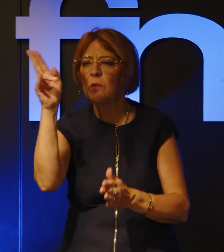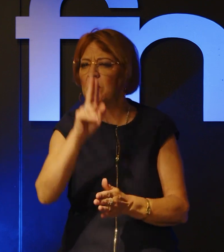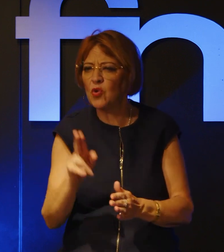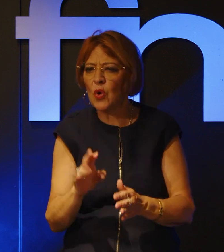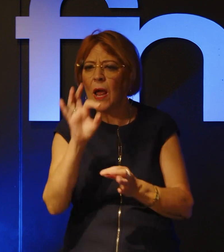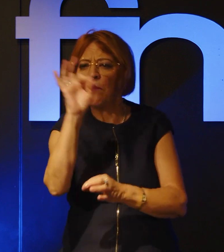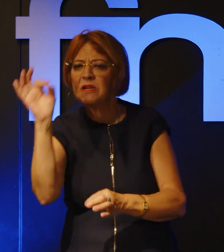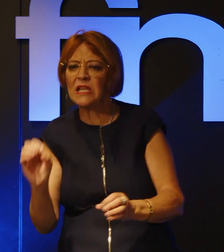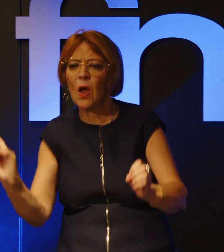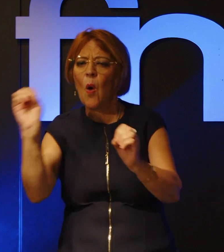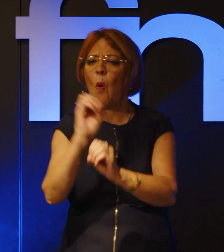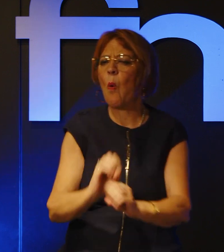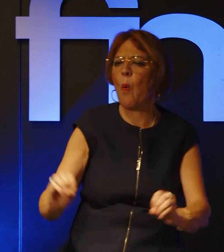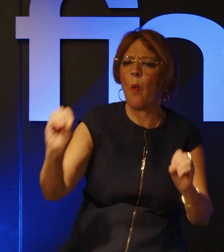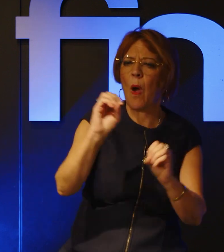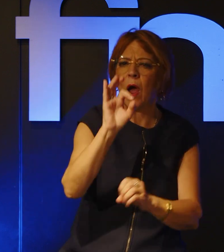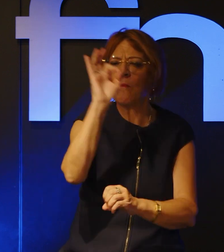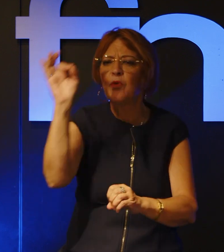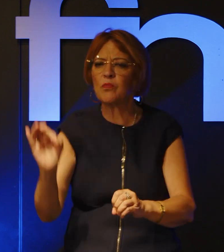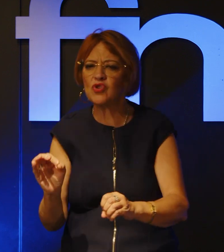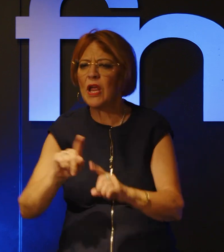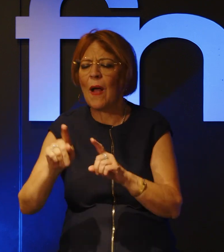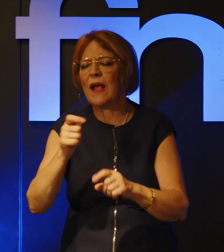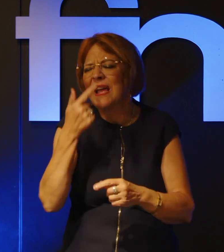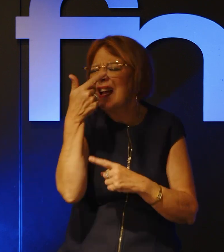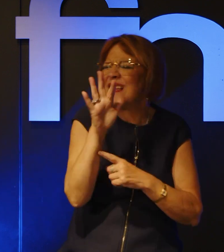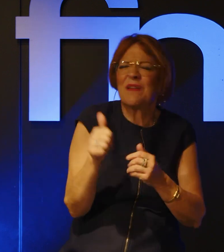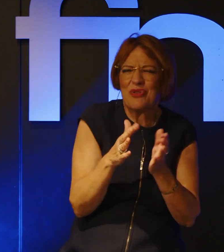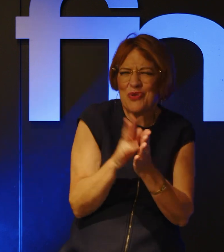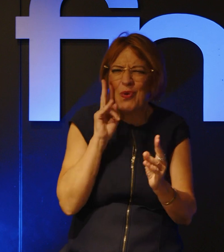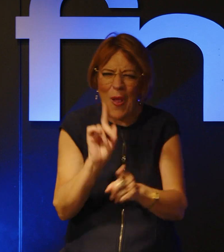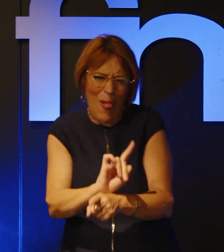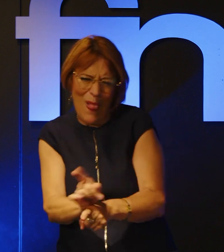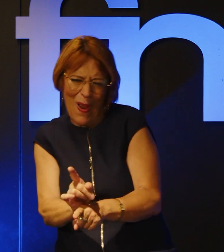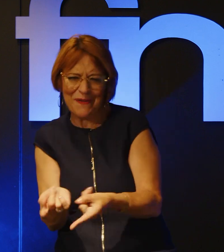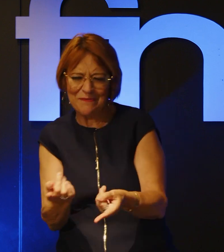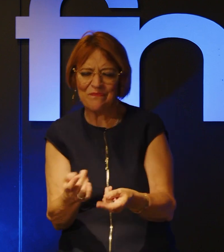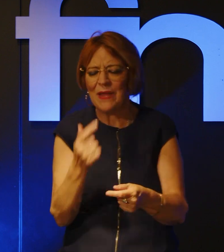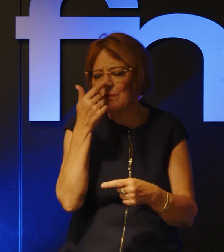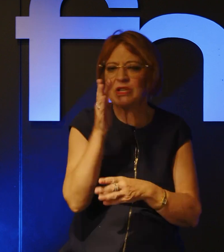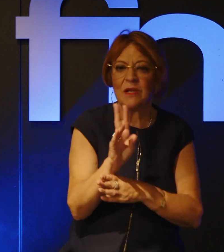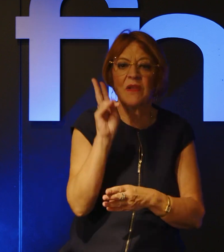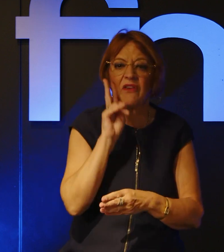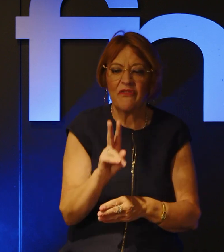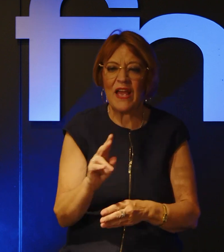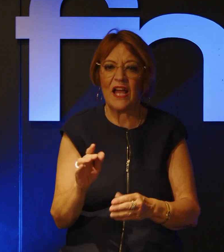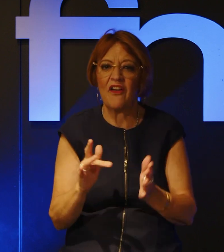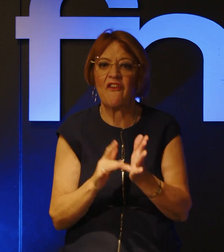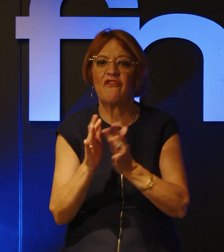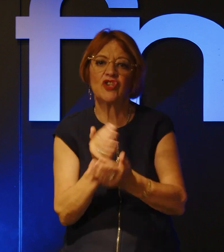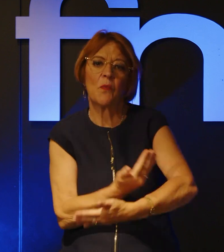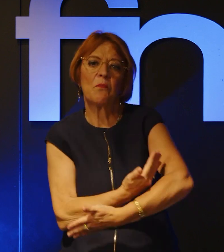proporções que não tem a proporção errada dou-vos um exemplo que todas as pessoas reconhecem logo quando vem por exemplo uma representação da virgem com